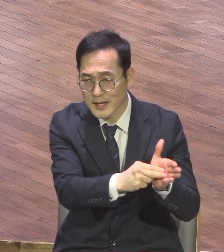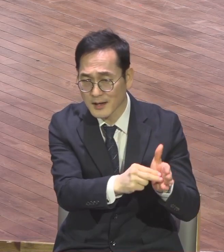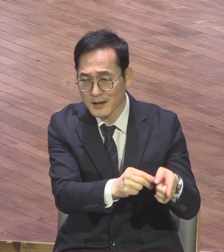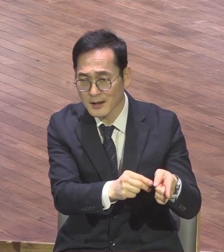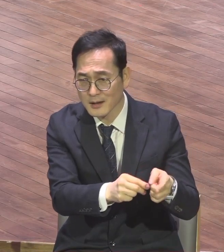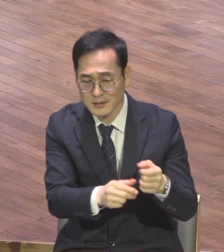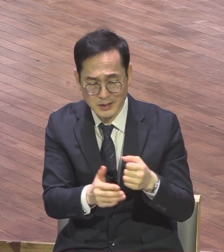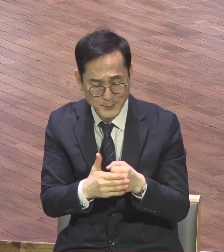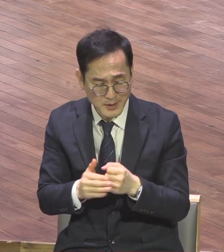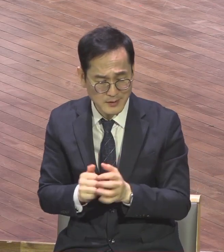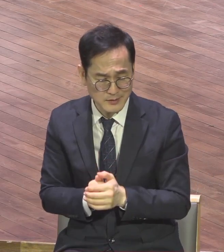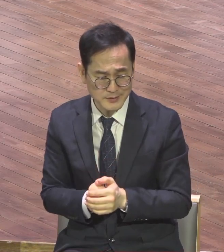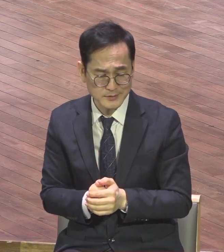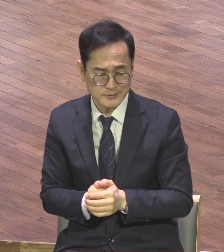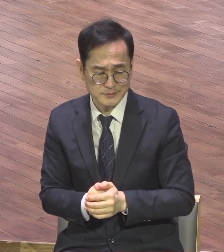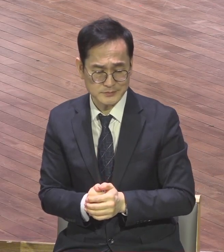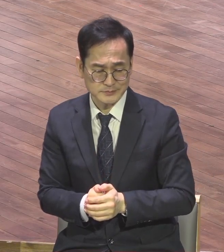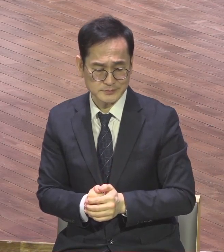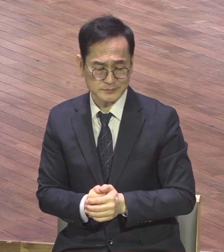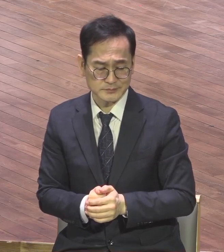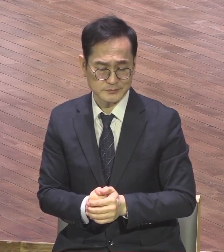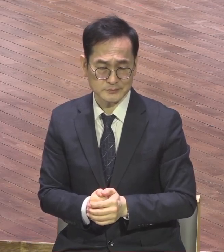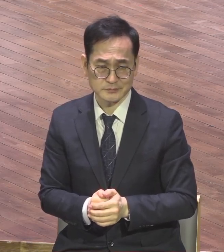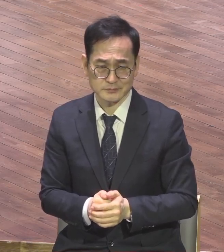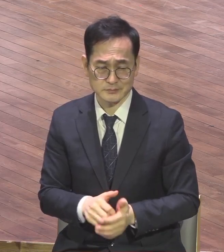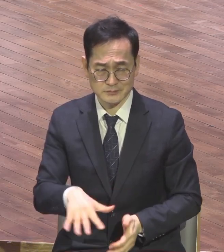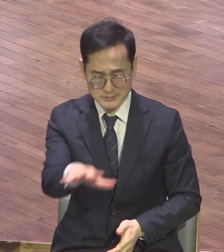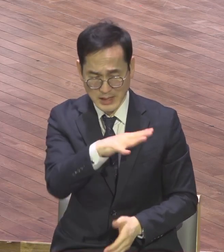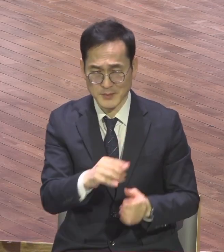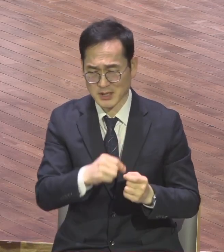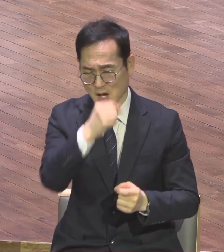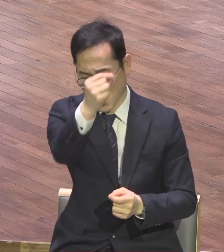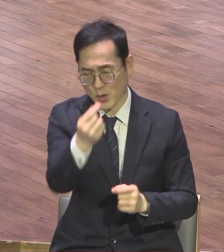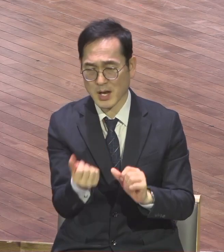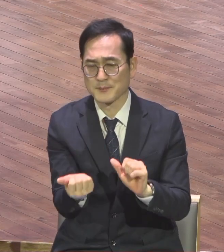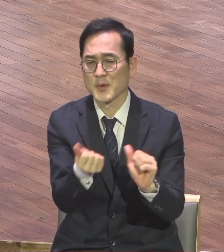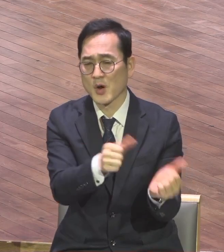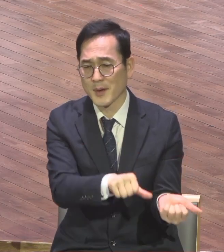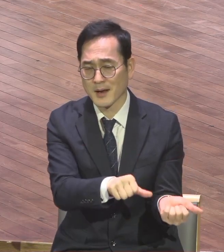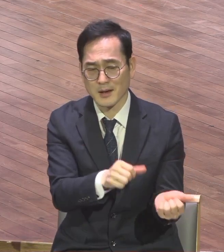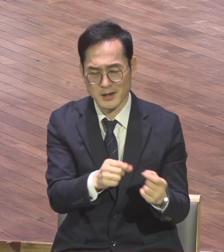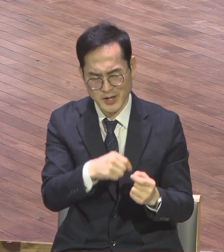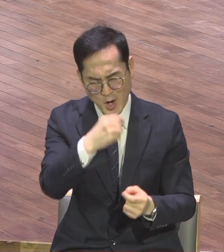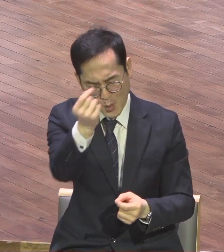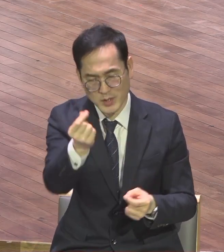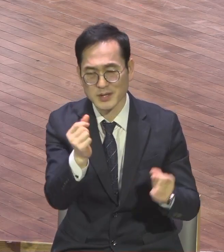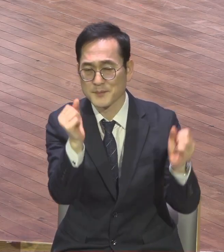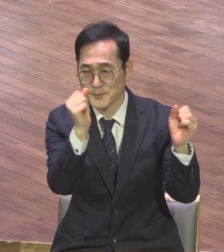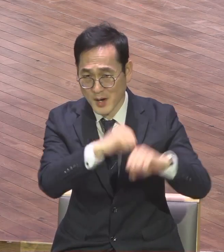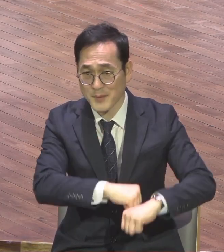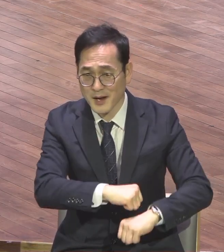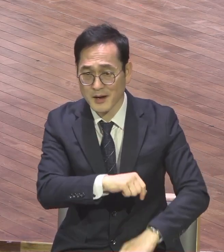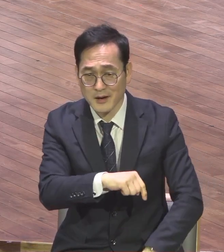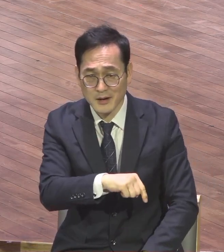모든 남자의 후손은 영원한 멸망길로 갈 수밖에 없는 죄인된 존재로 태어났는